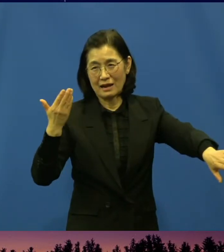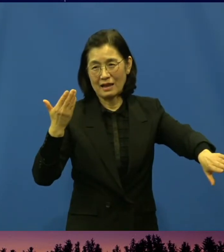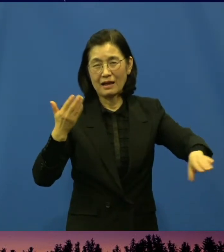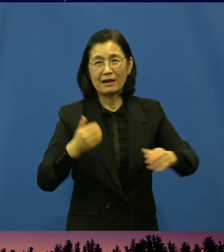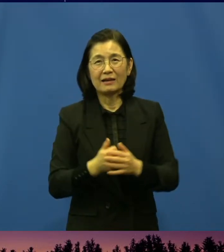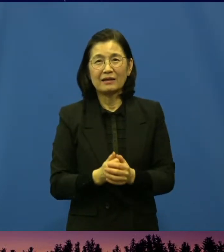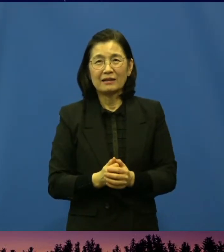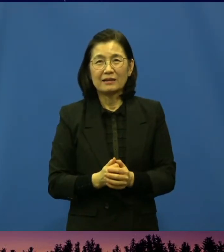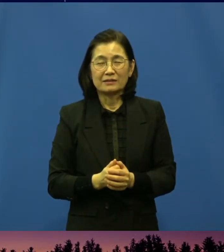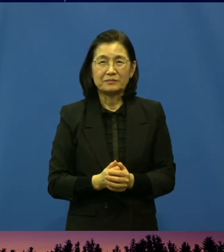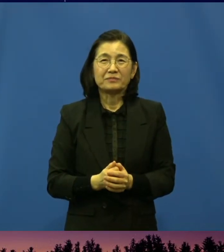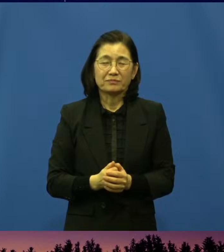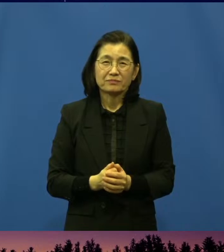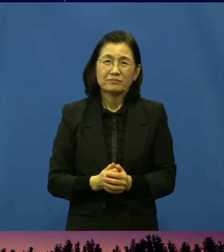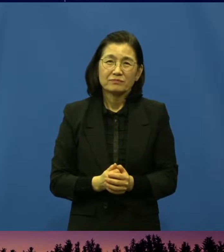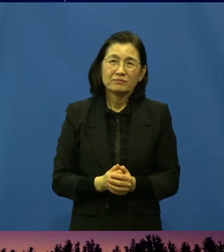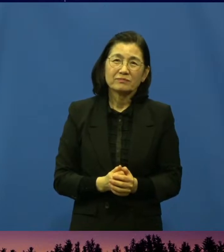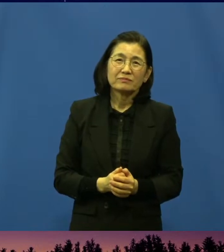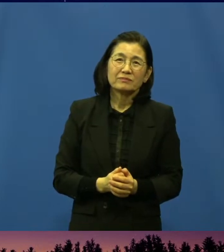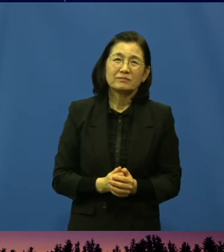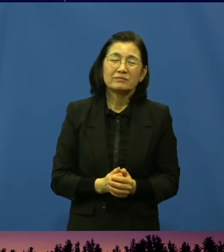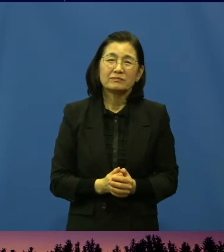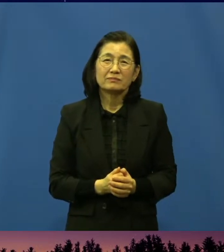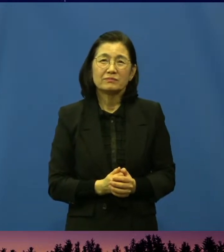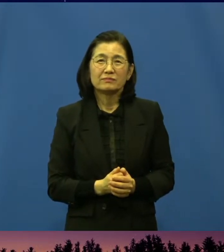75세까지는 그냥 하나로 묶어버리는 거예요.